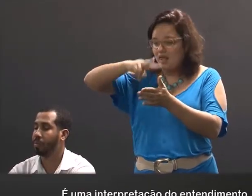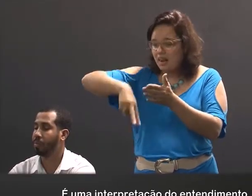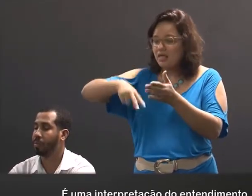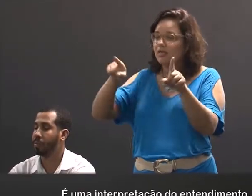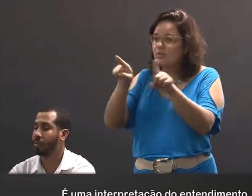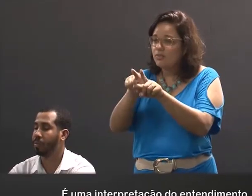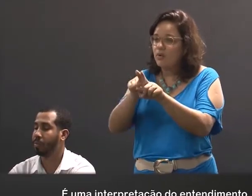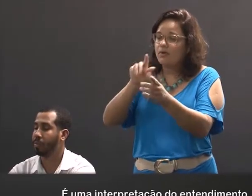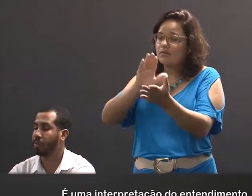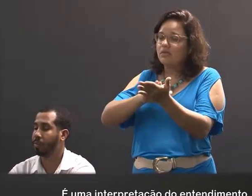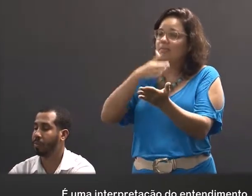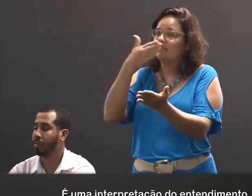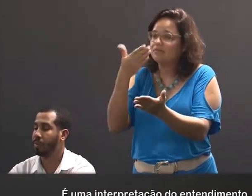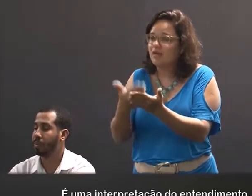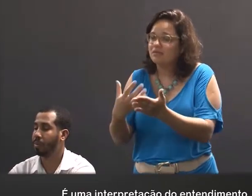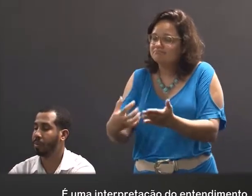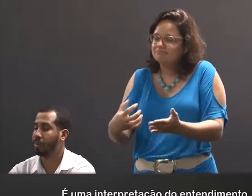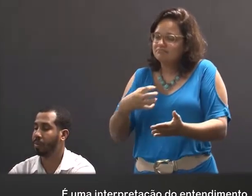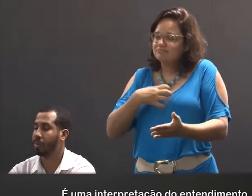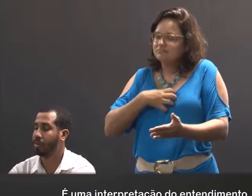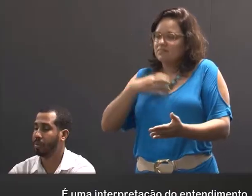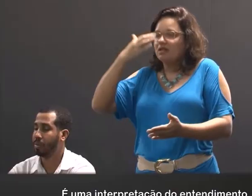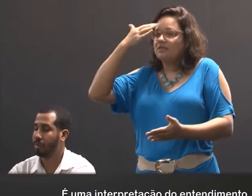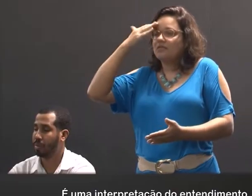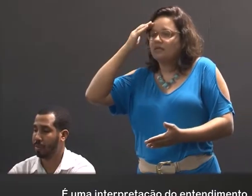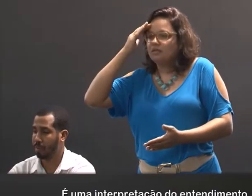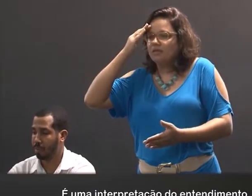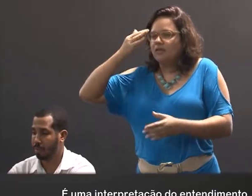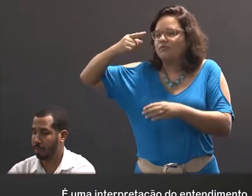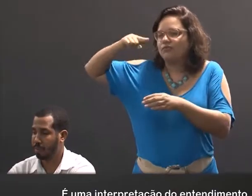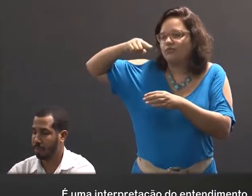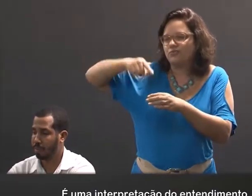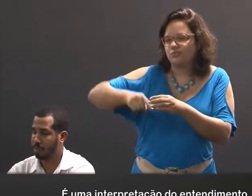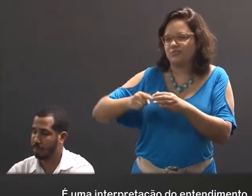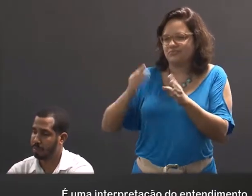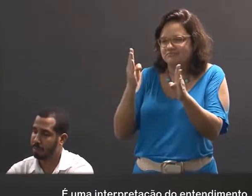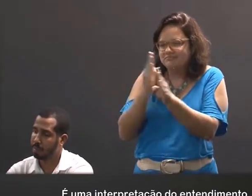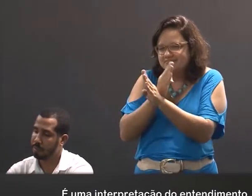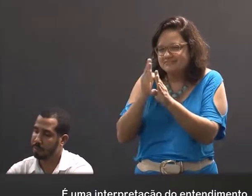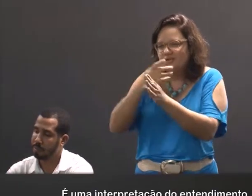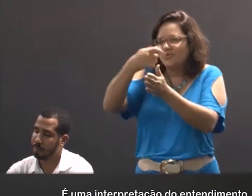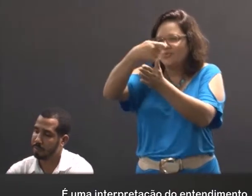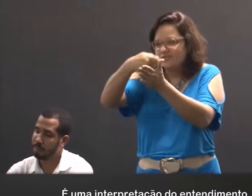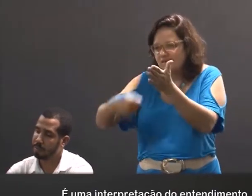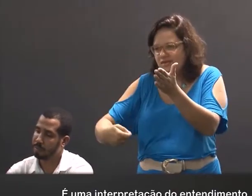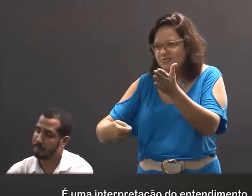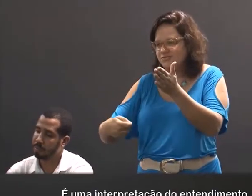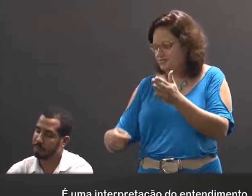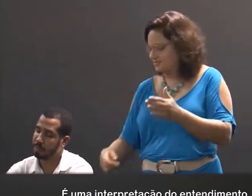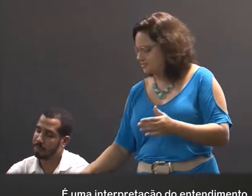Não é uma tradução. O intérprete precisa entender e interiorizar. É